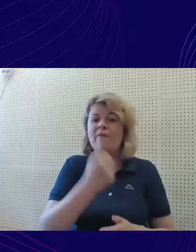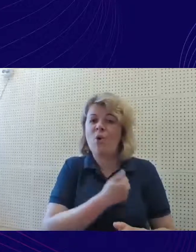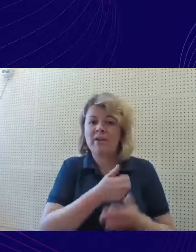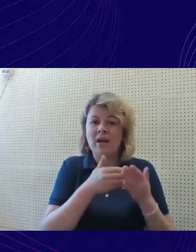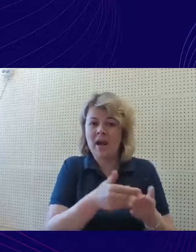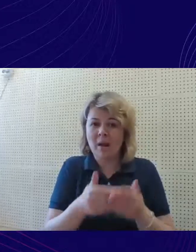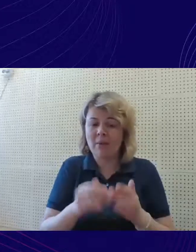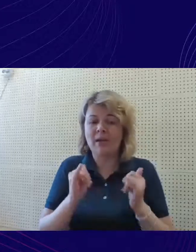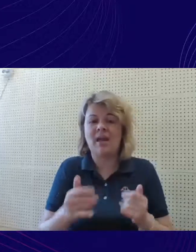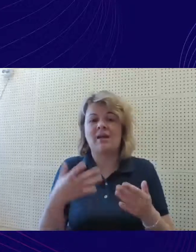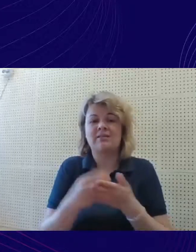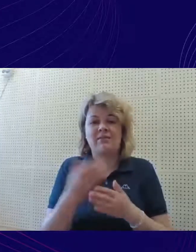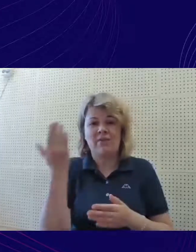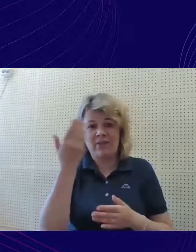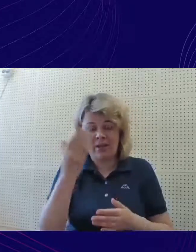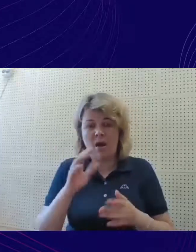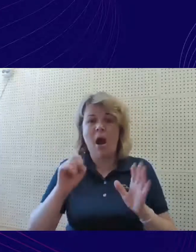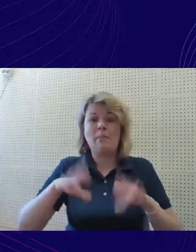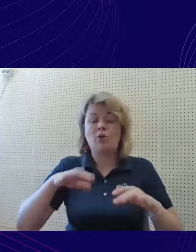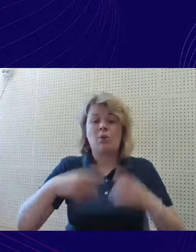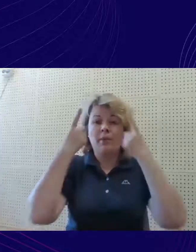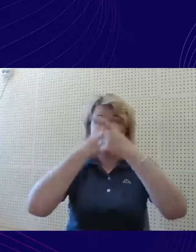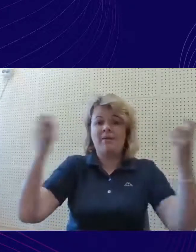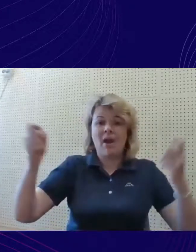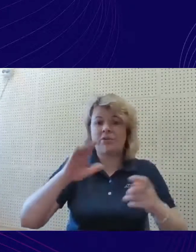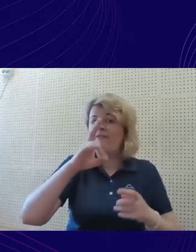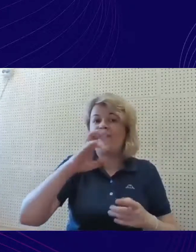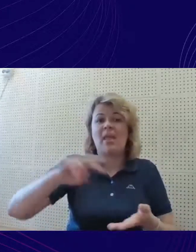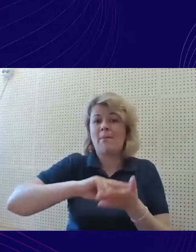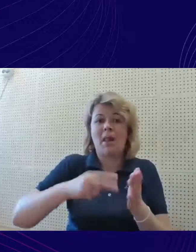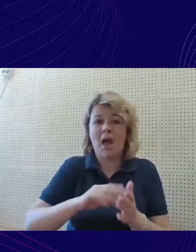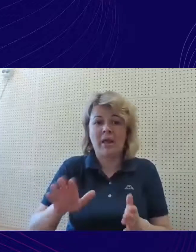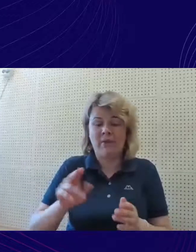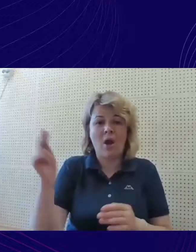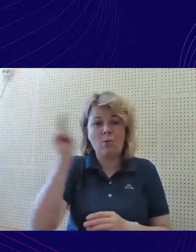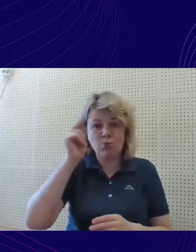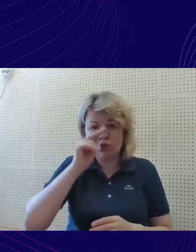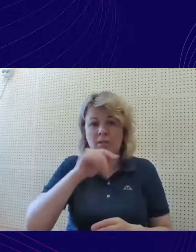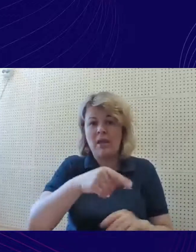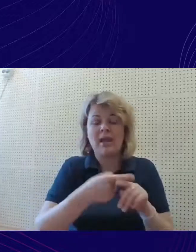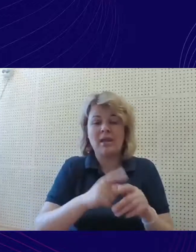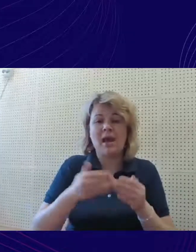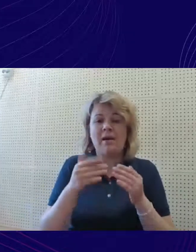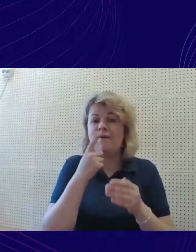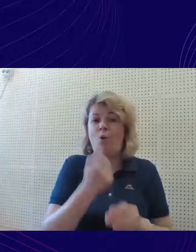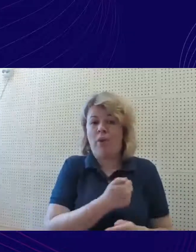тут объявляется внеплановое учение, и эти корабли уходят в